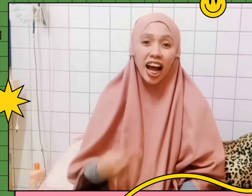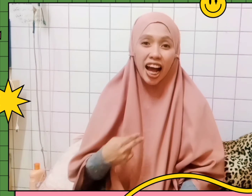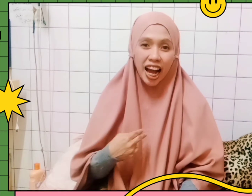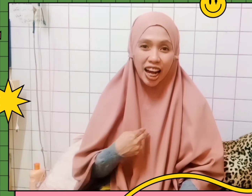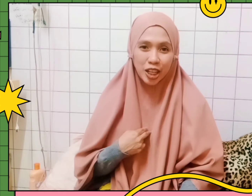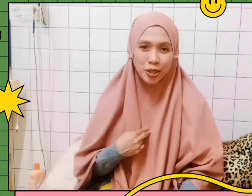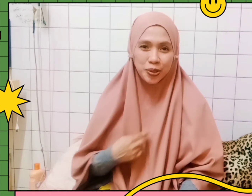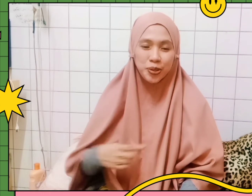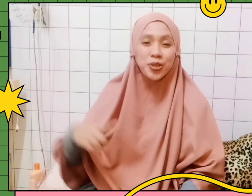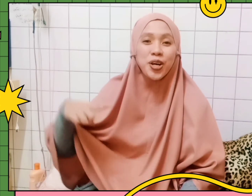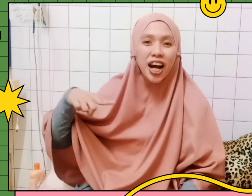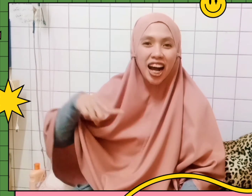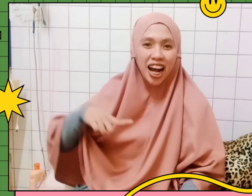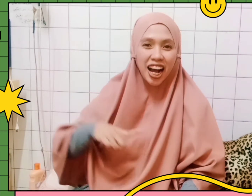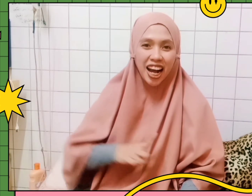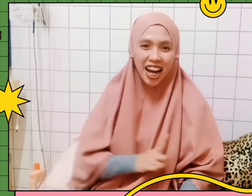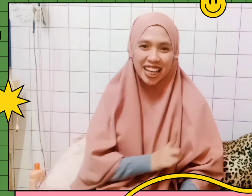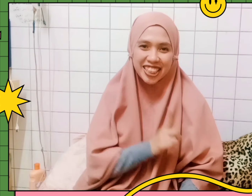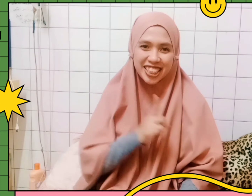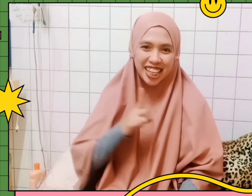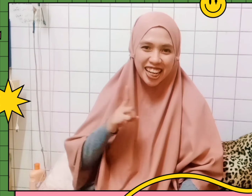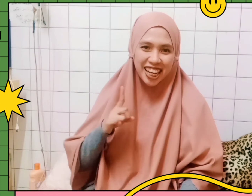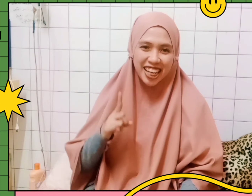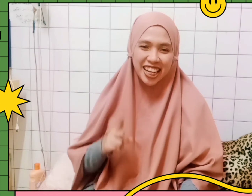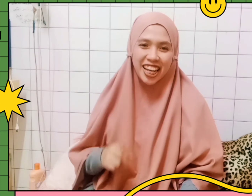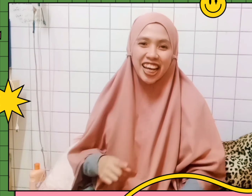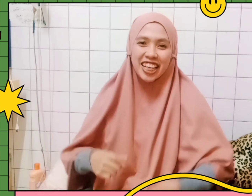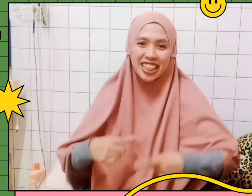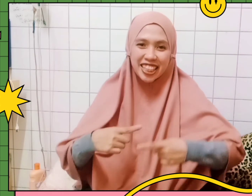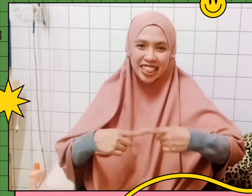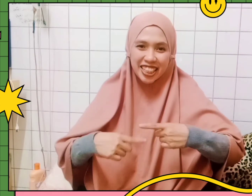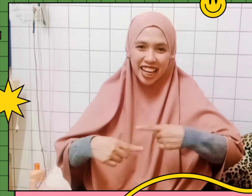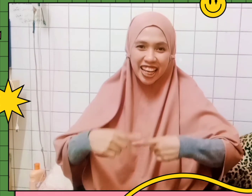ya. Aku hanya